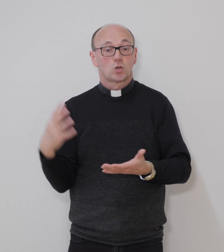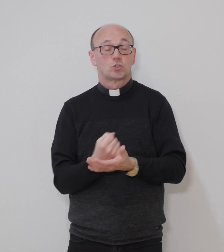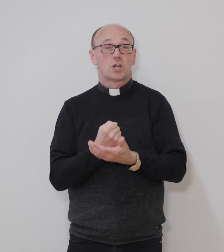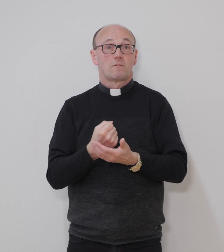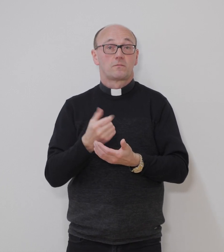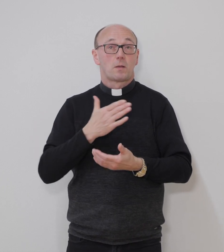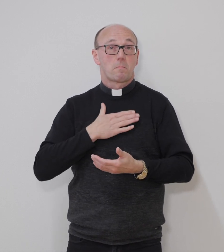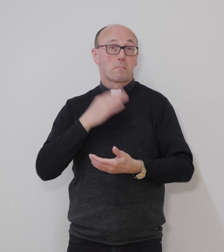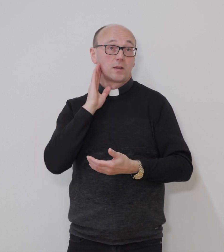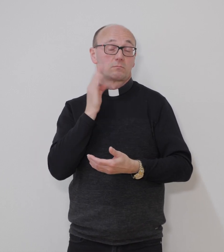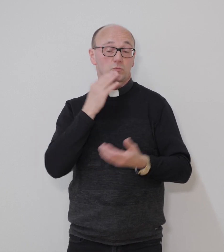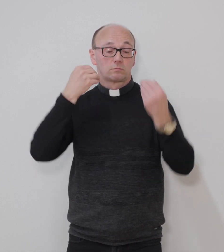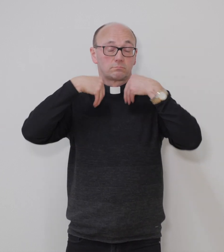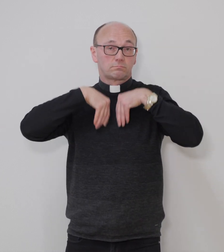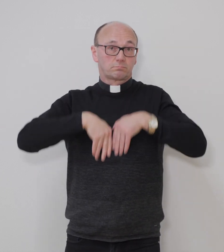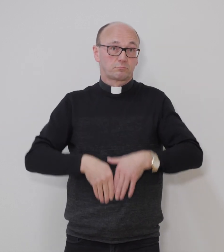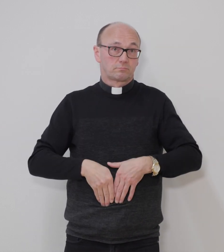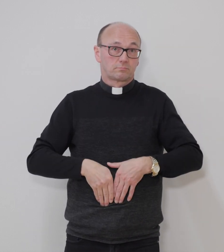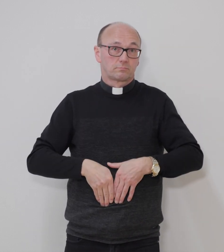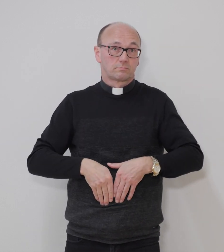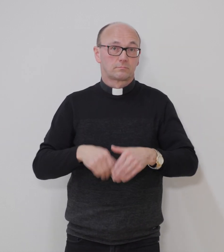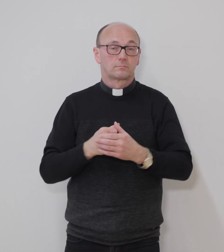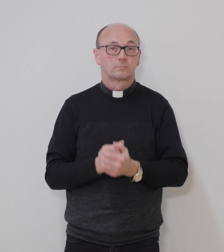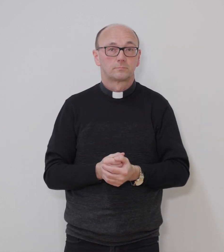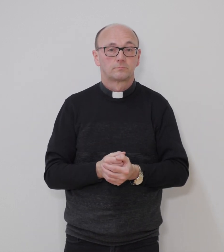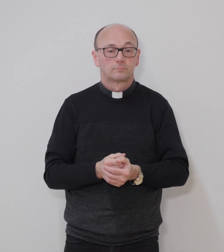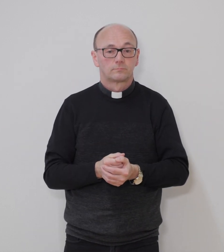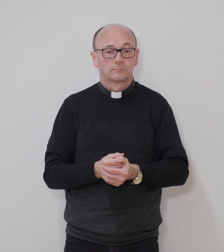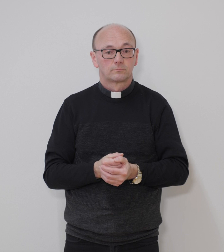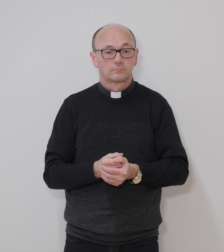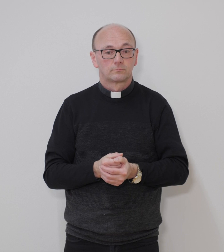Wohin vor deinem Angesicht fliehen?